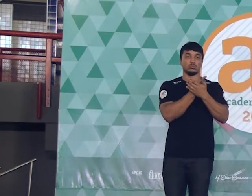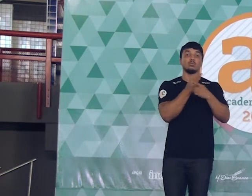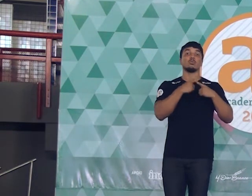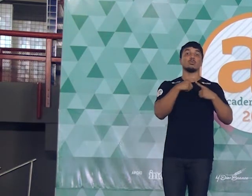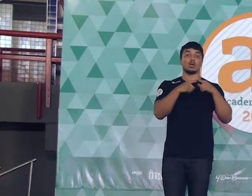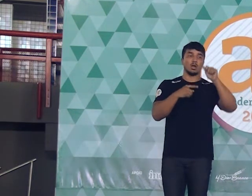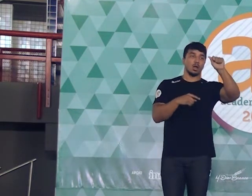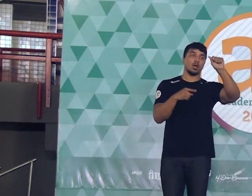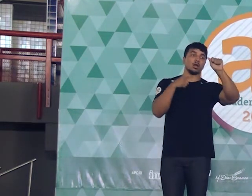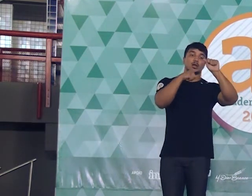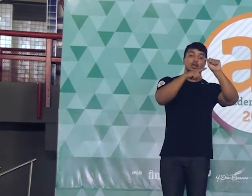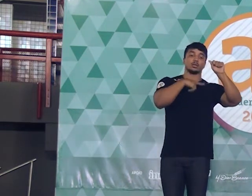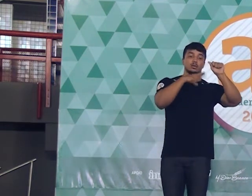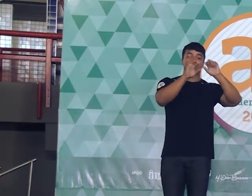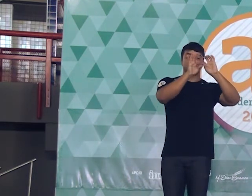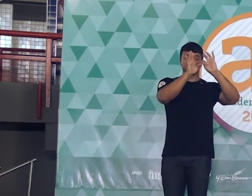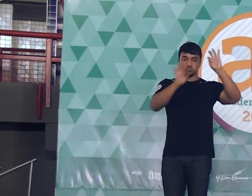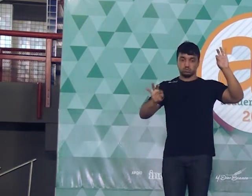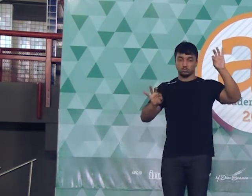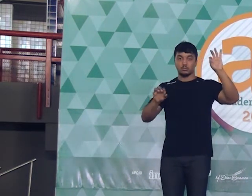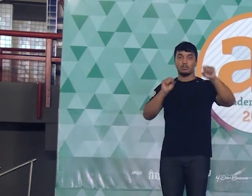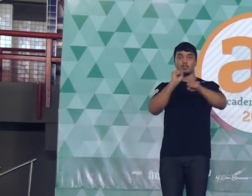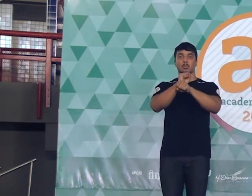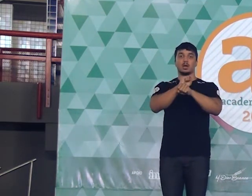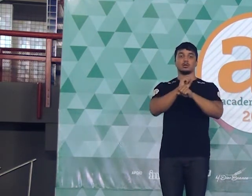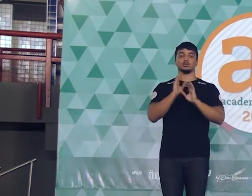nesse gráfico A, imediatamente ele já